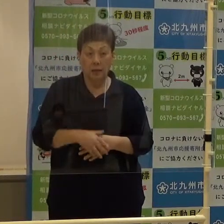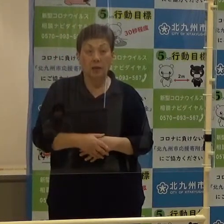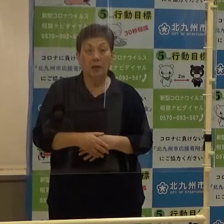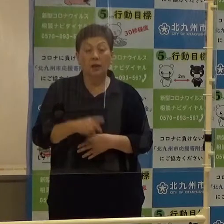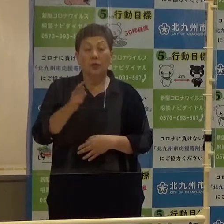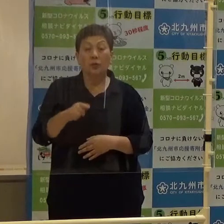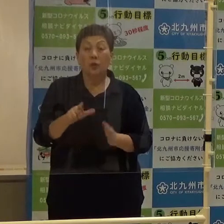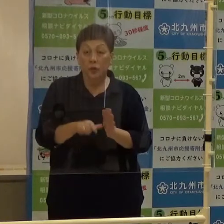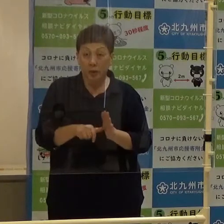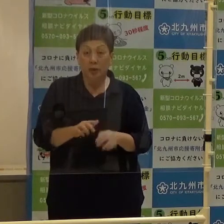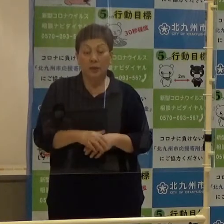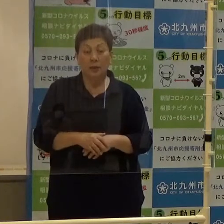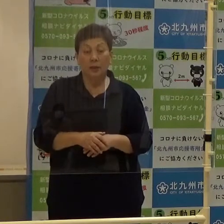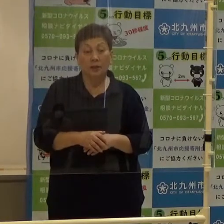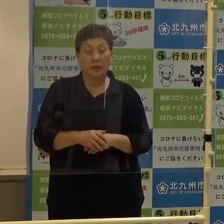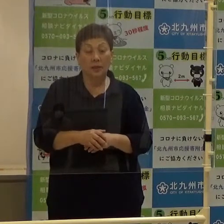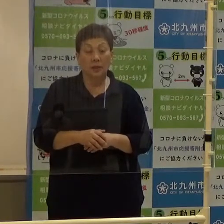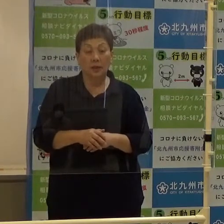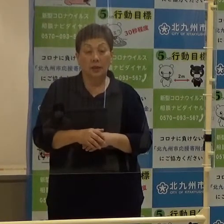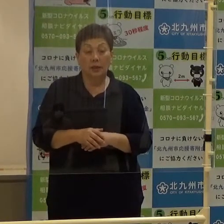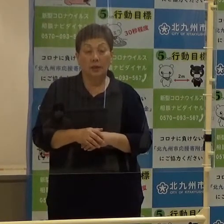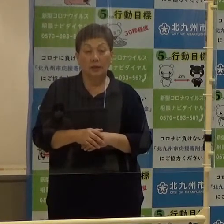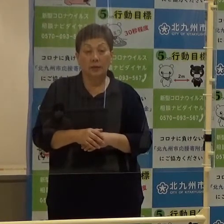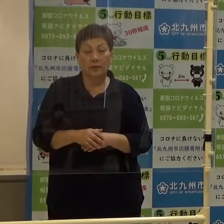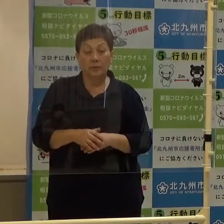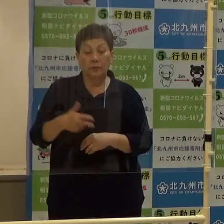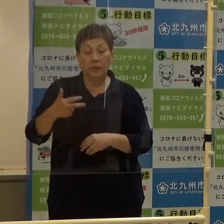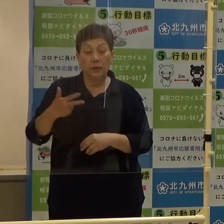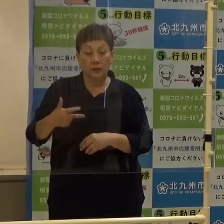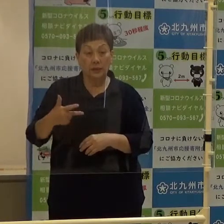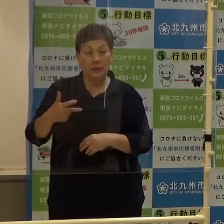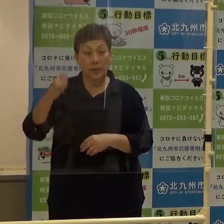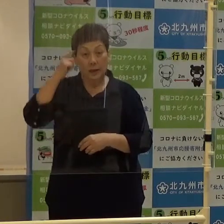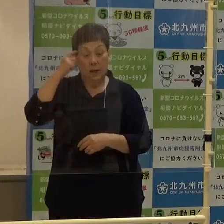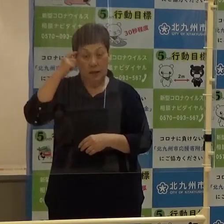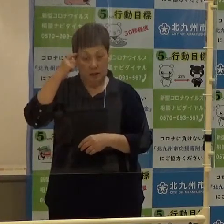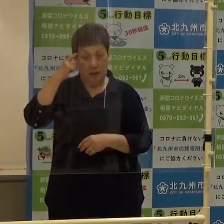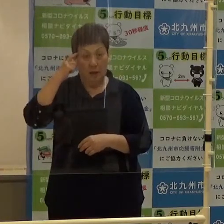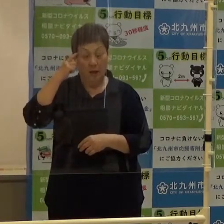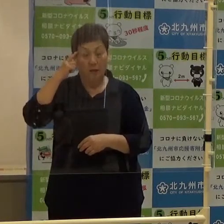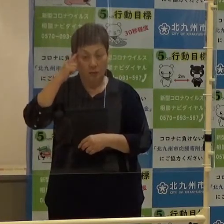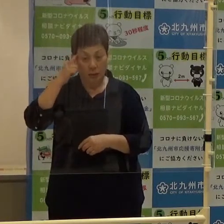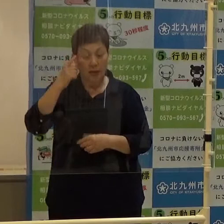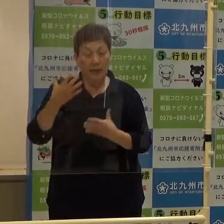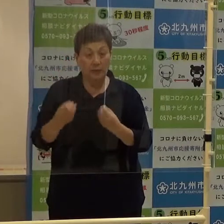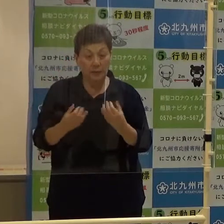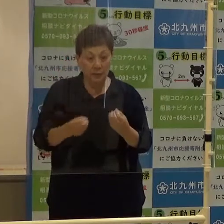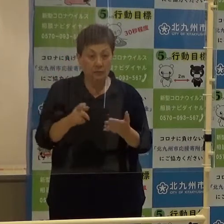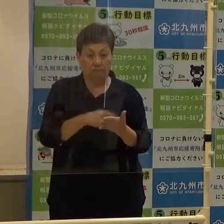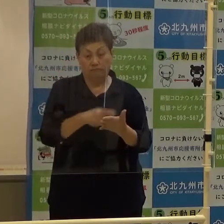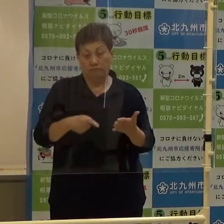それは、この提案をした市役所としてもきちんと対応したいと思います。